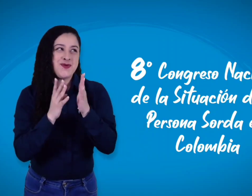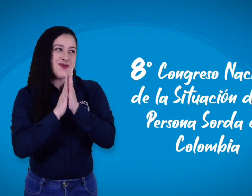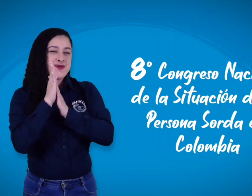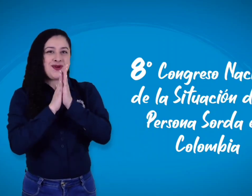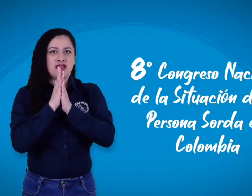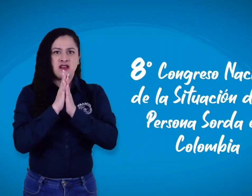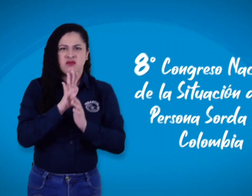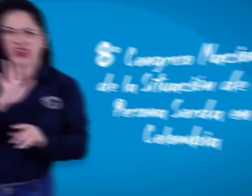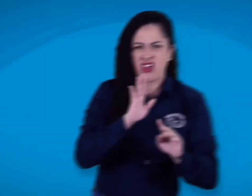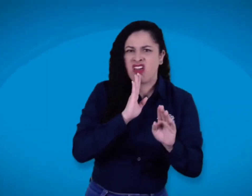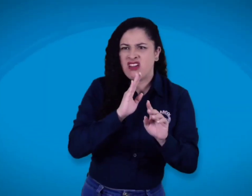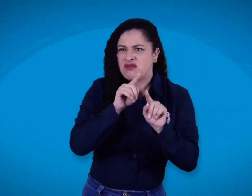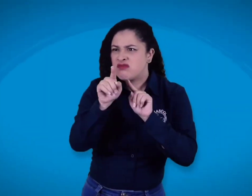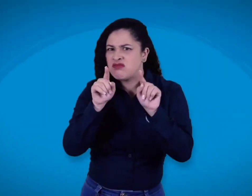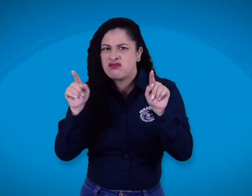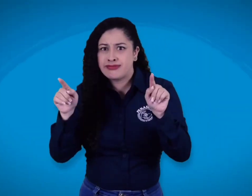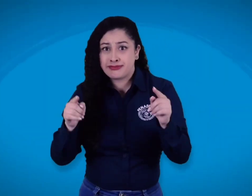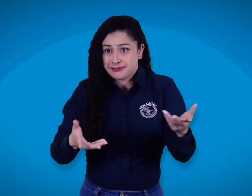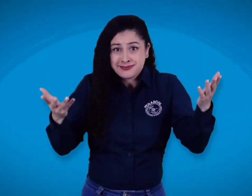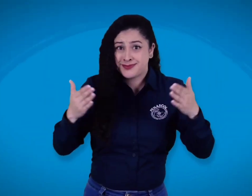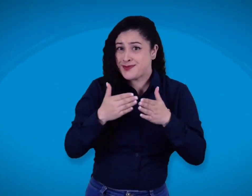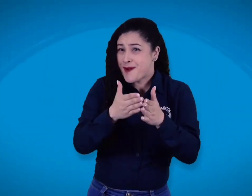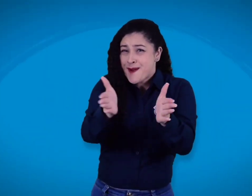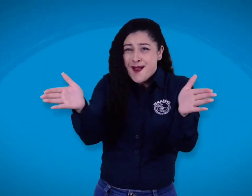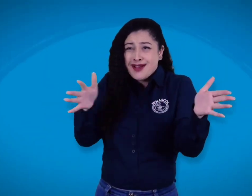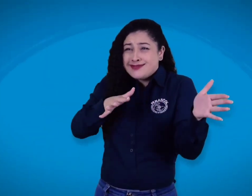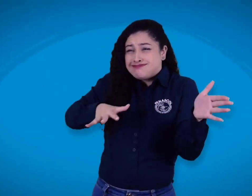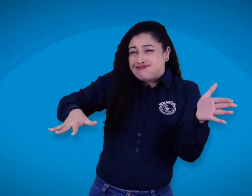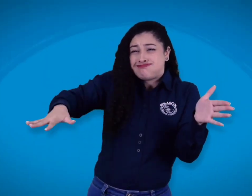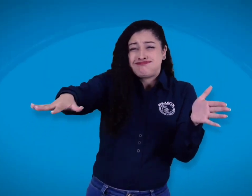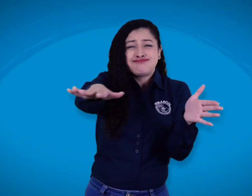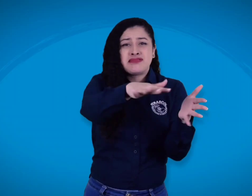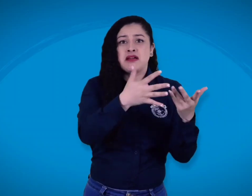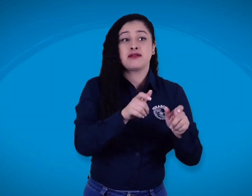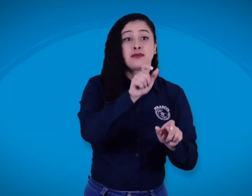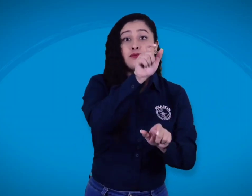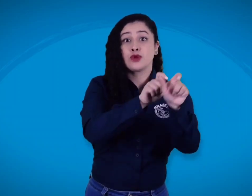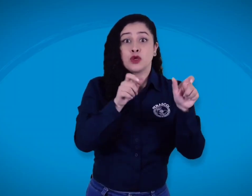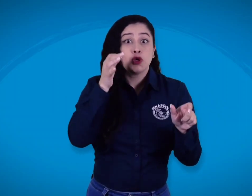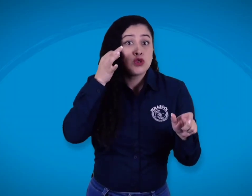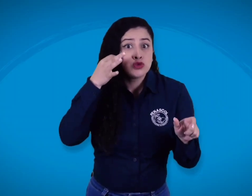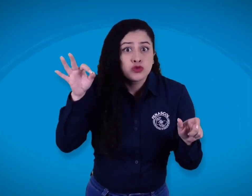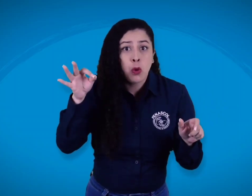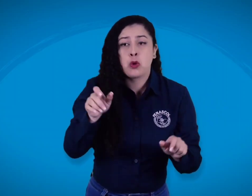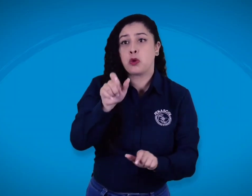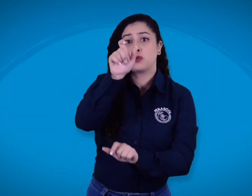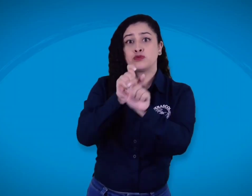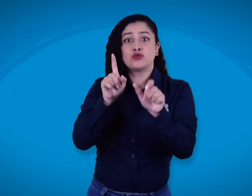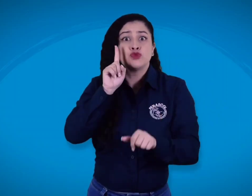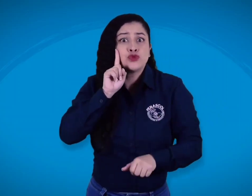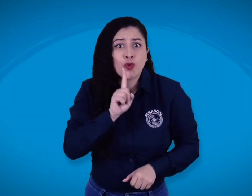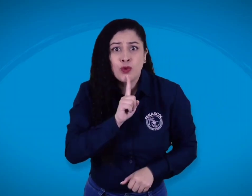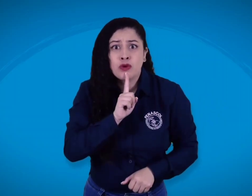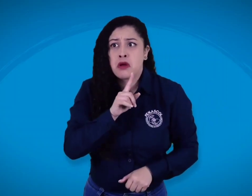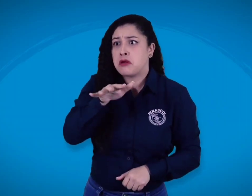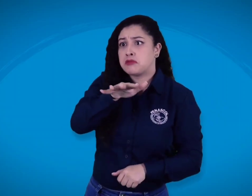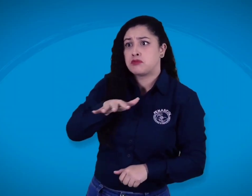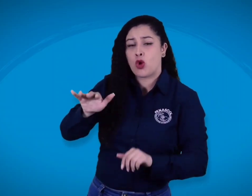este es un evento abierto al público pueden asistir personas oyentes población